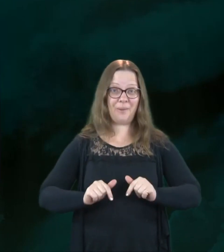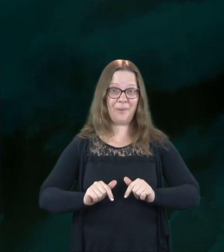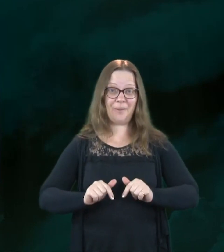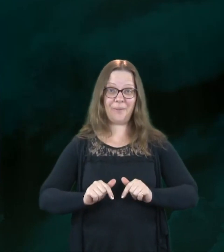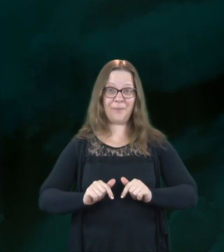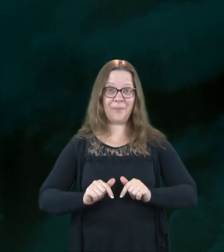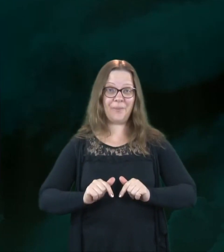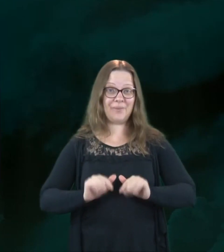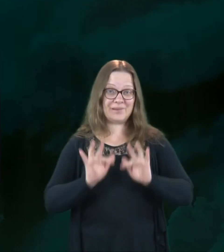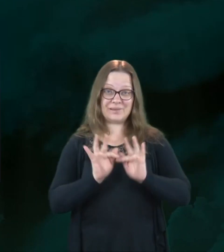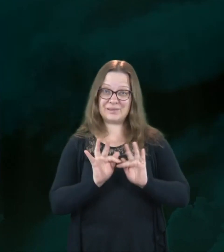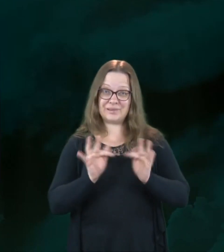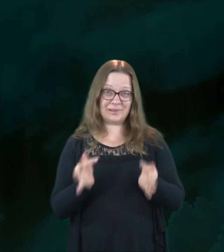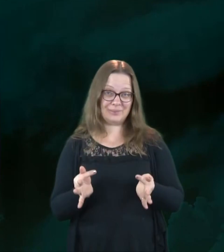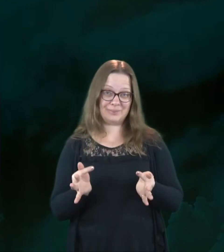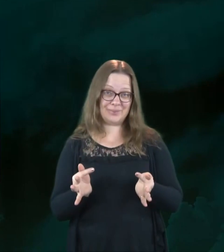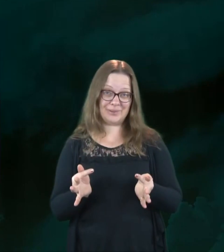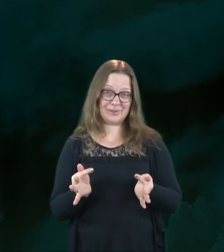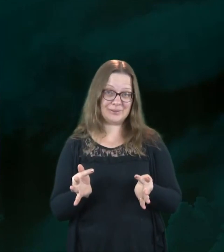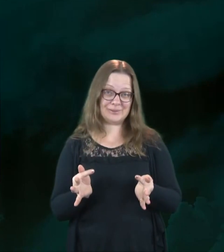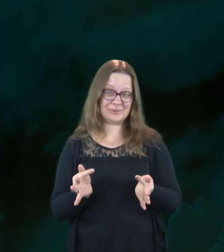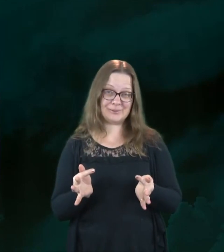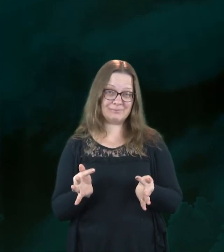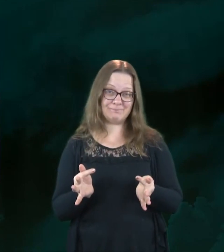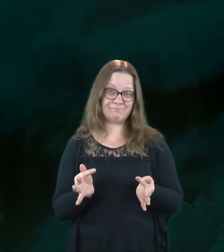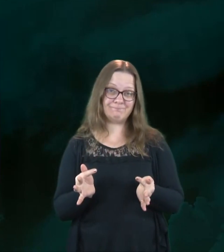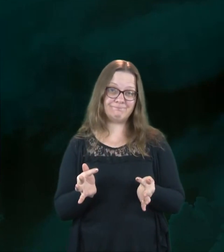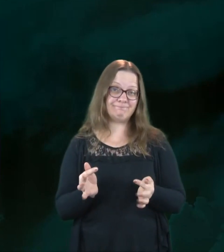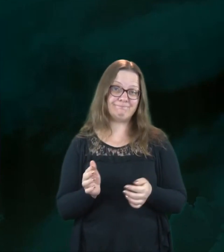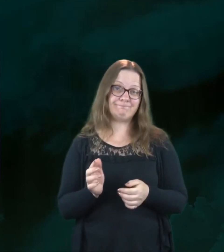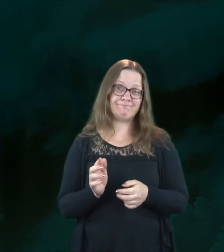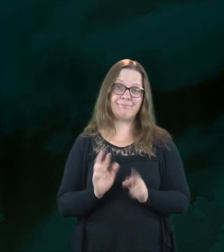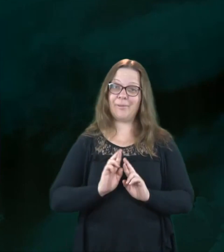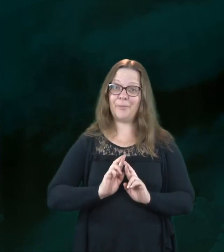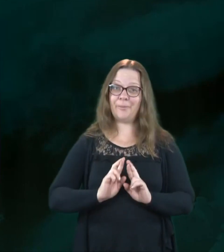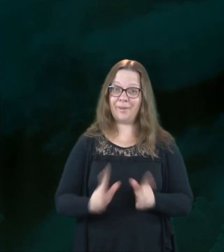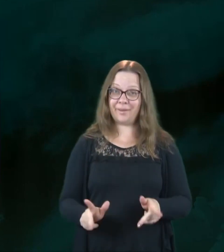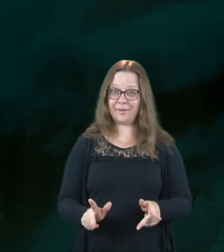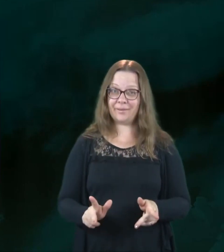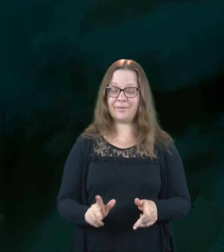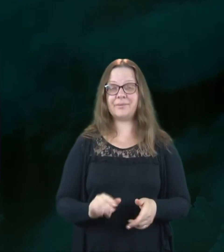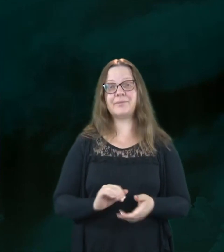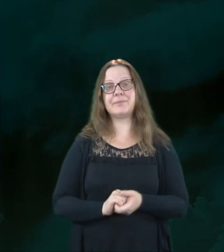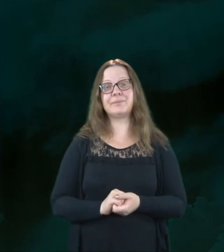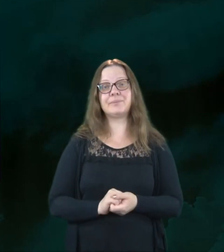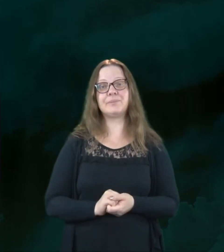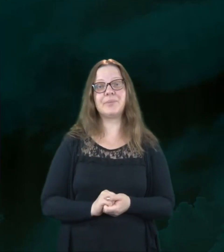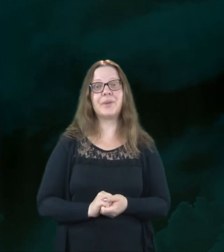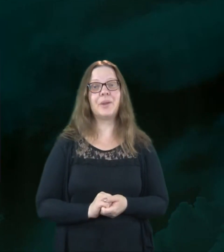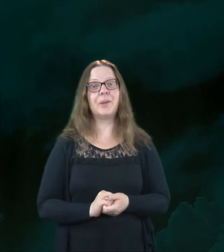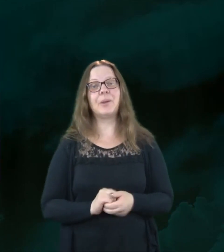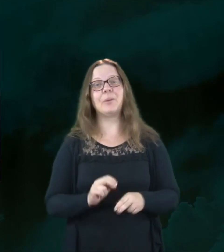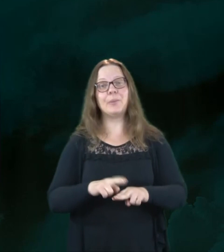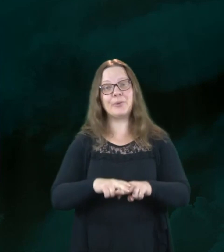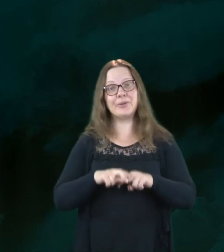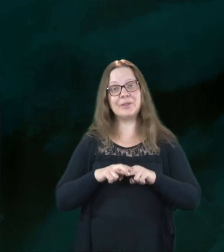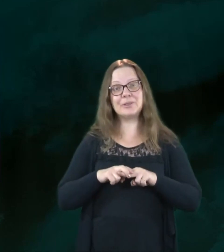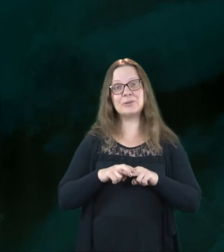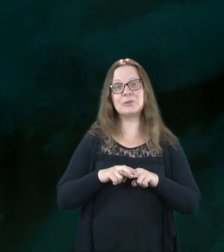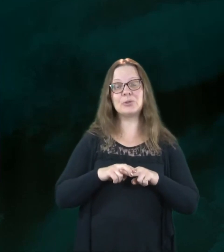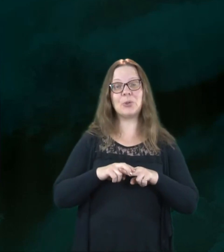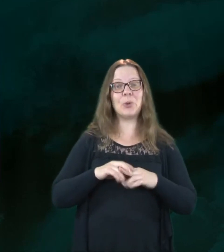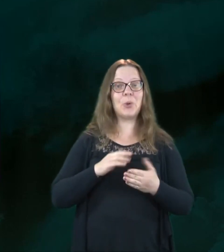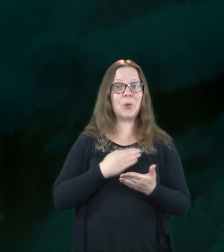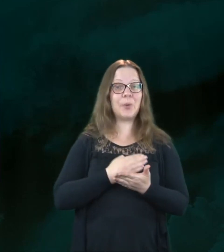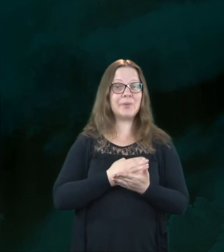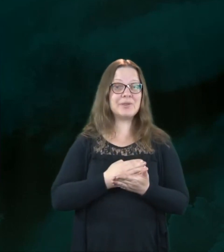criam na palavra de Deus e obedeciam a palavra de Deus. Então os homens passaram a ser desobedientes